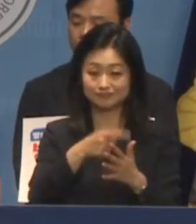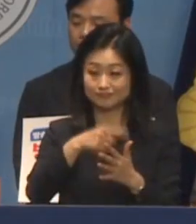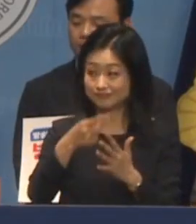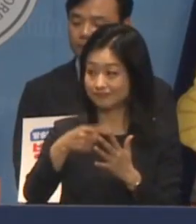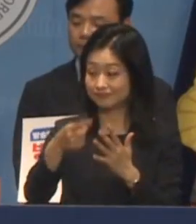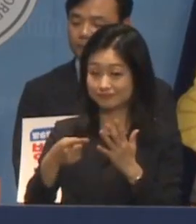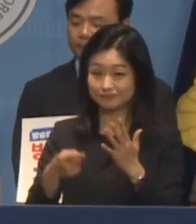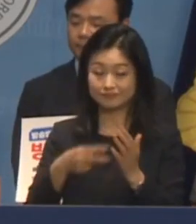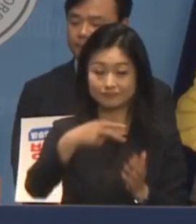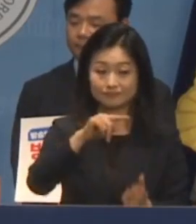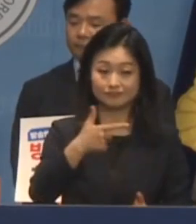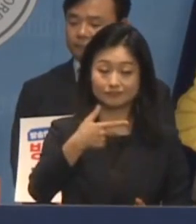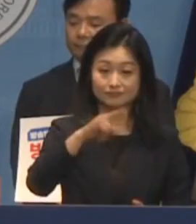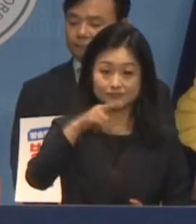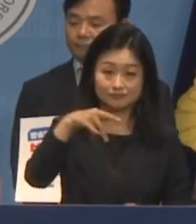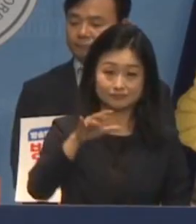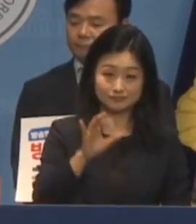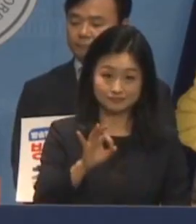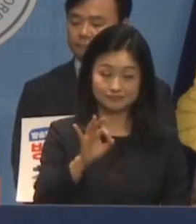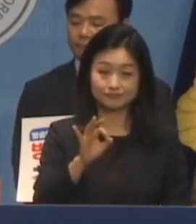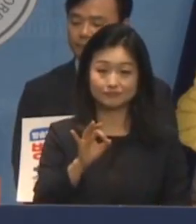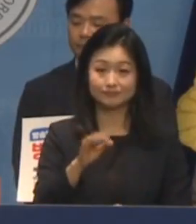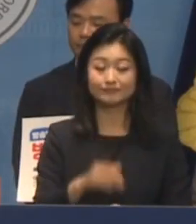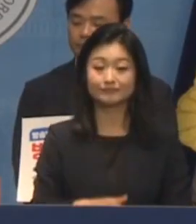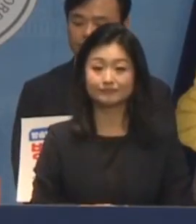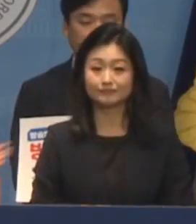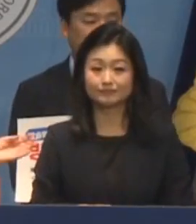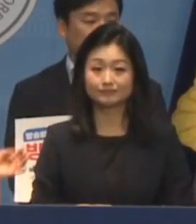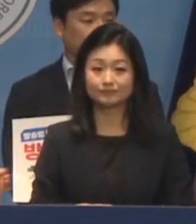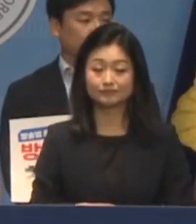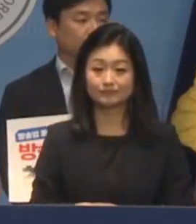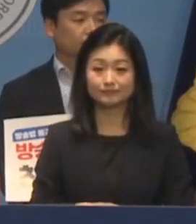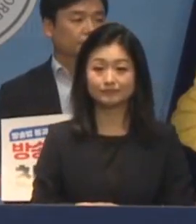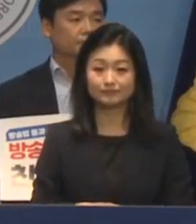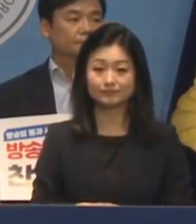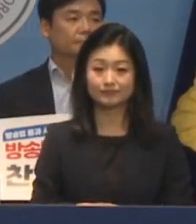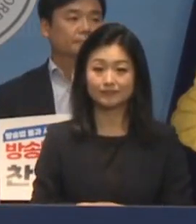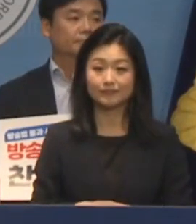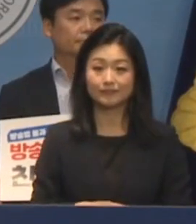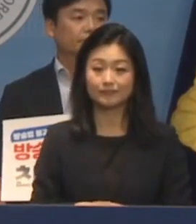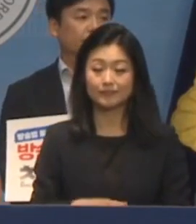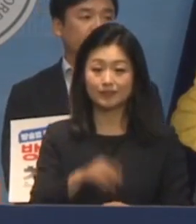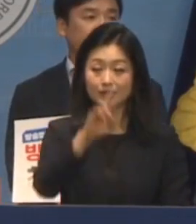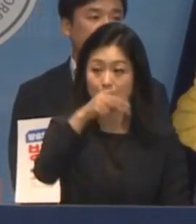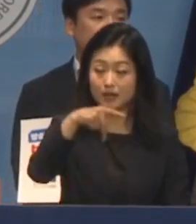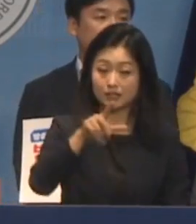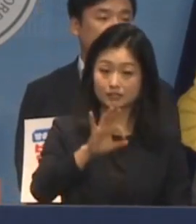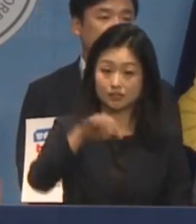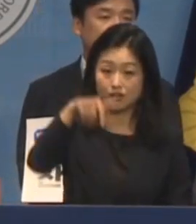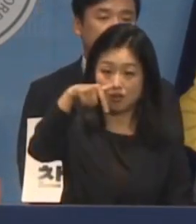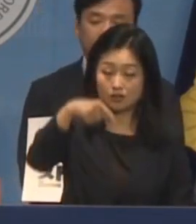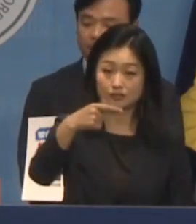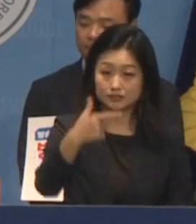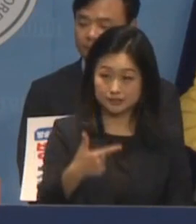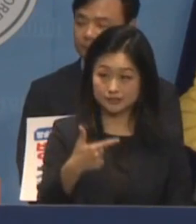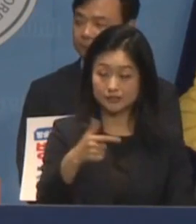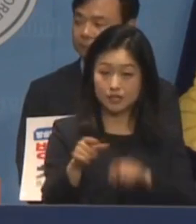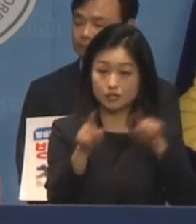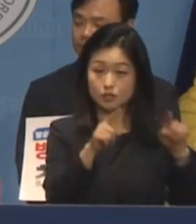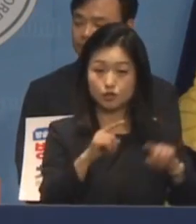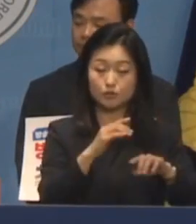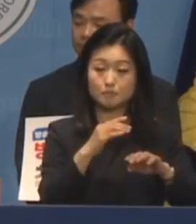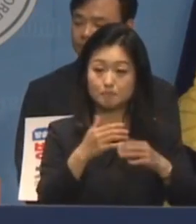하겠습니다. 신태섭 민주언론 시민연합 상임공동대표님 참석하셨습니다. 박서군 전국민중행동